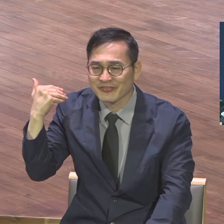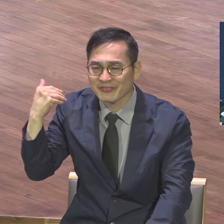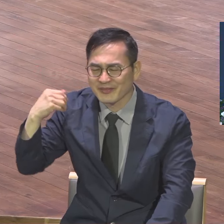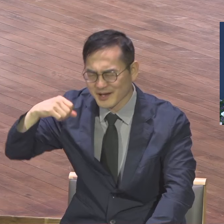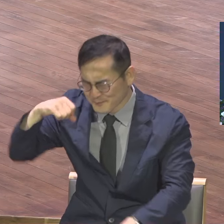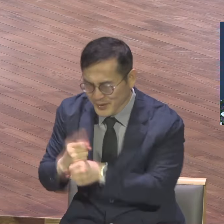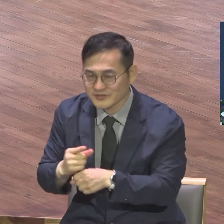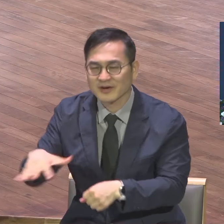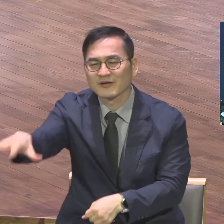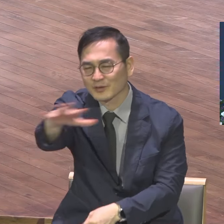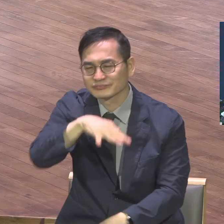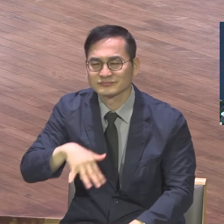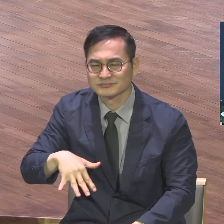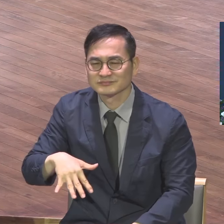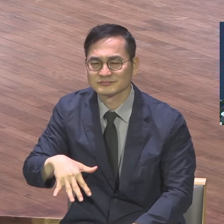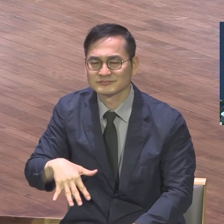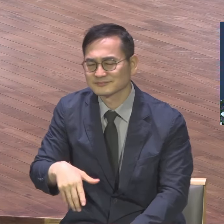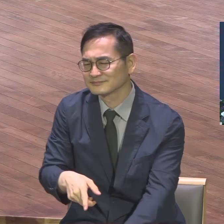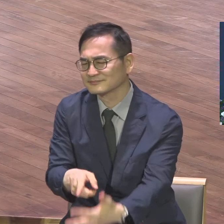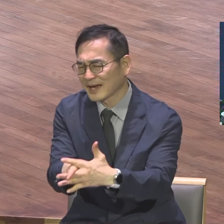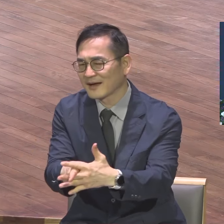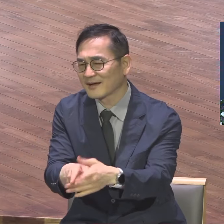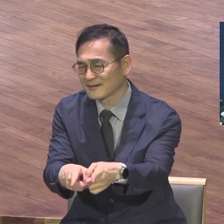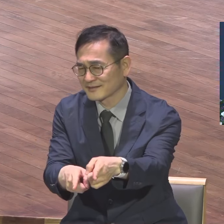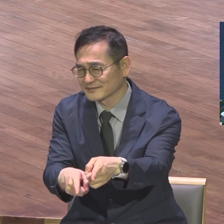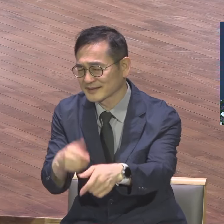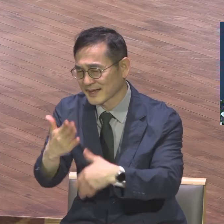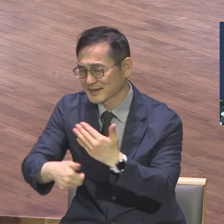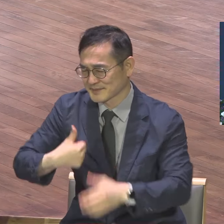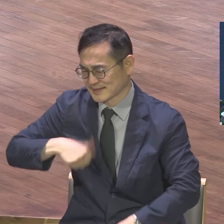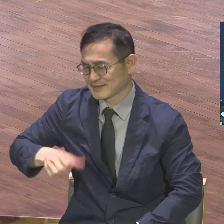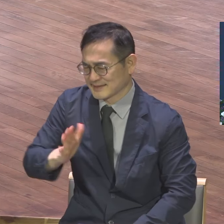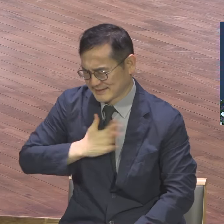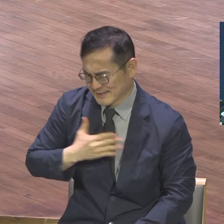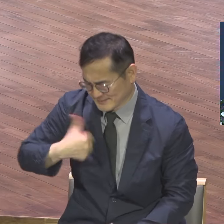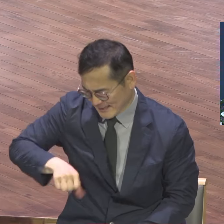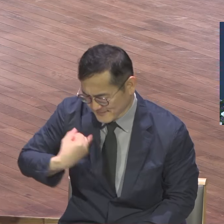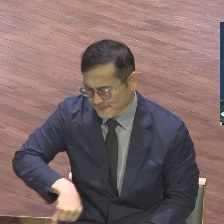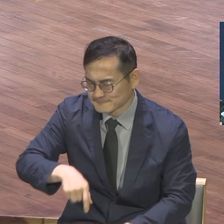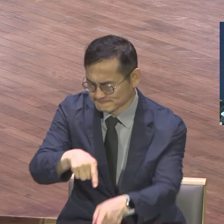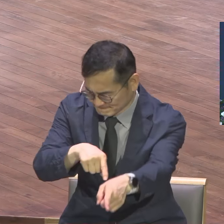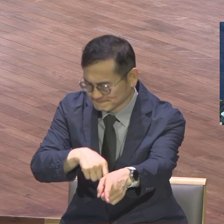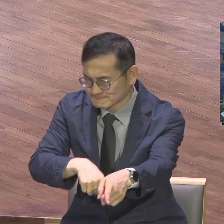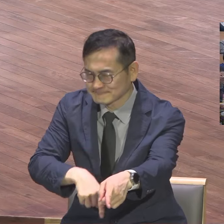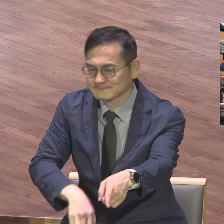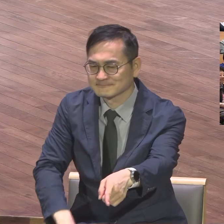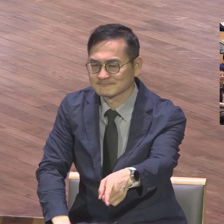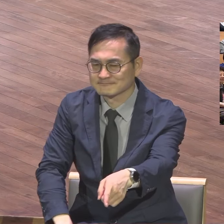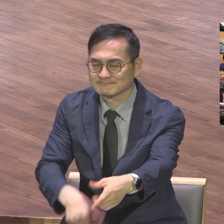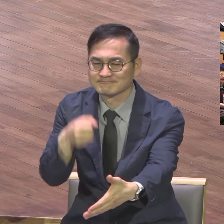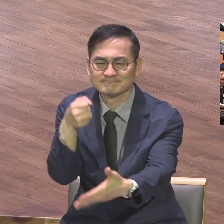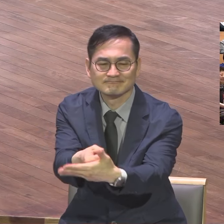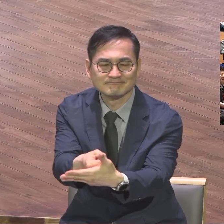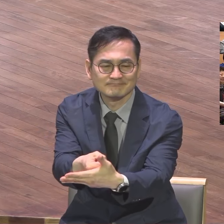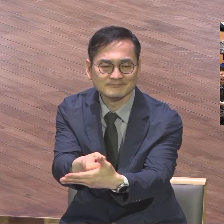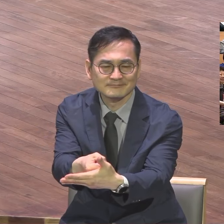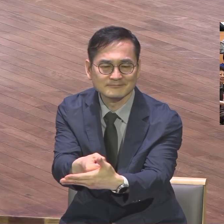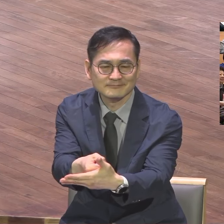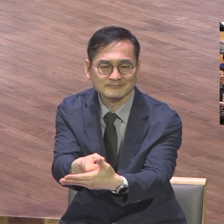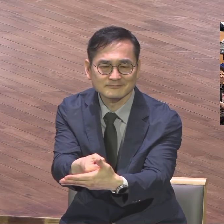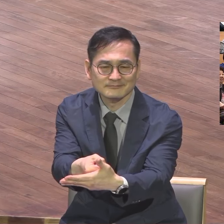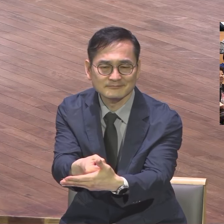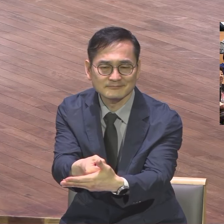하나님께서 여러분을 하나님의 자녀로 구원할 계획을 세웠어요.